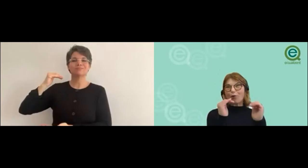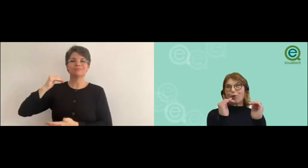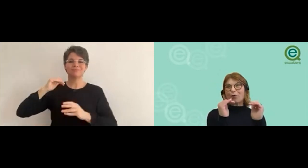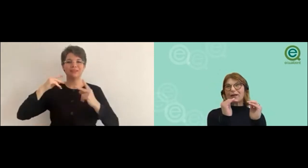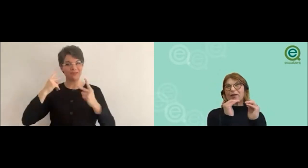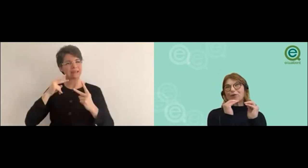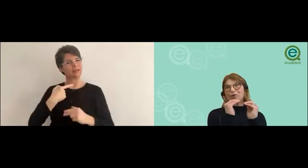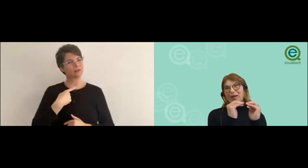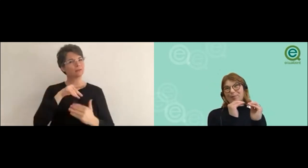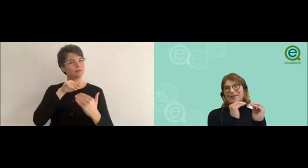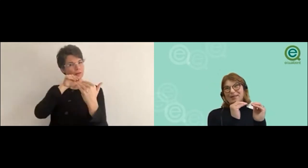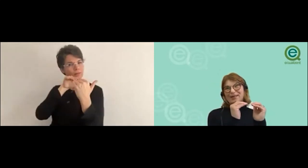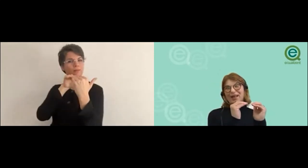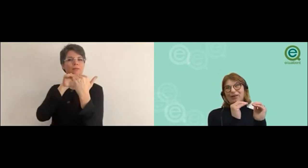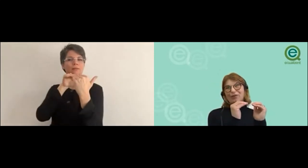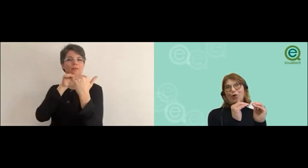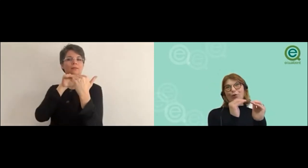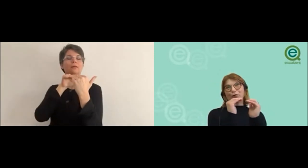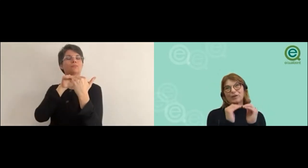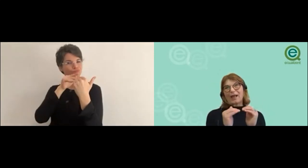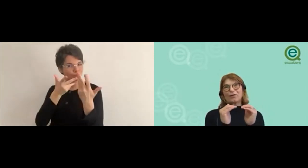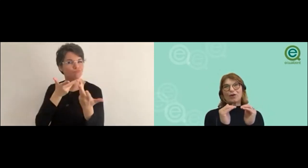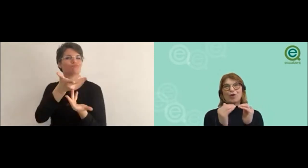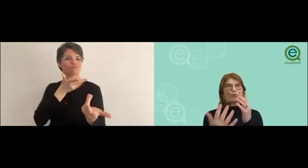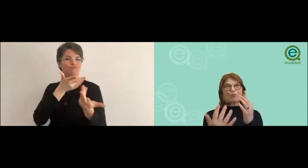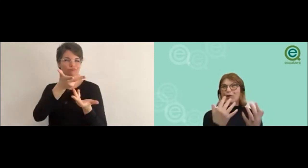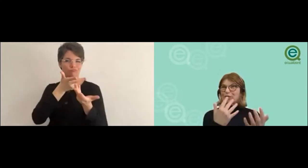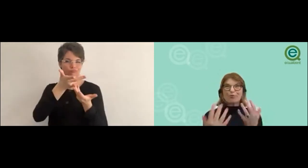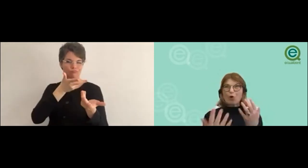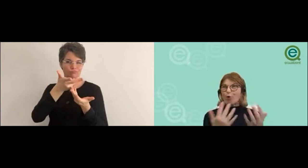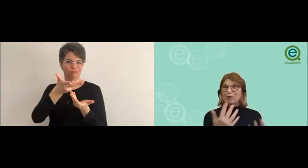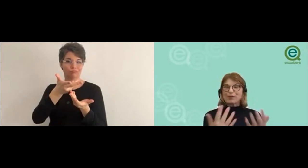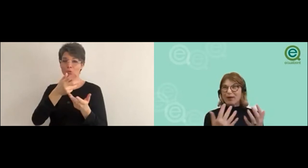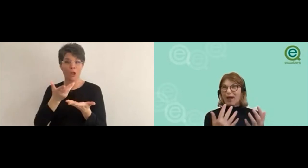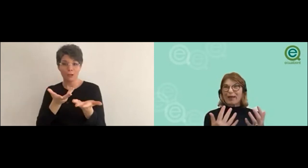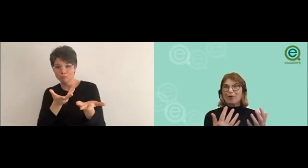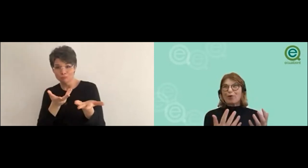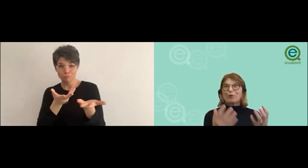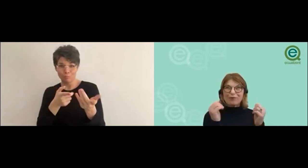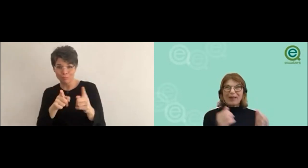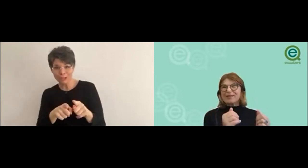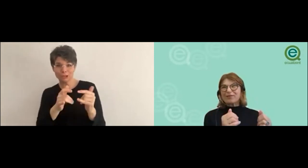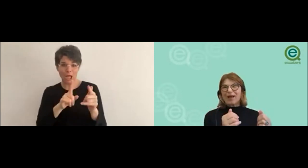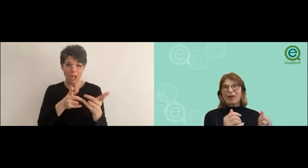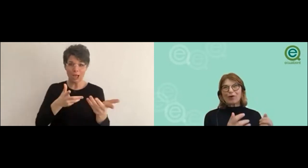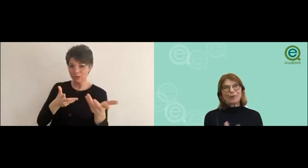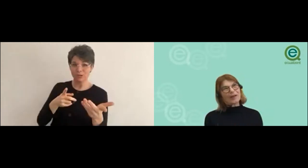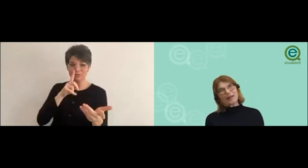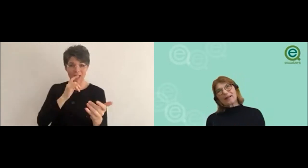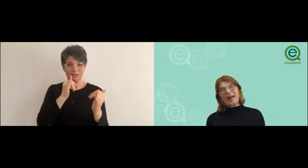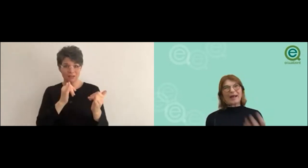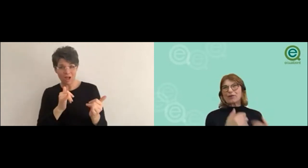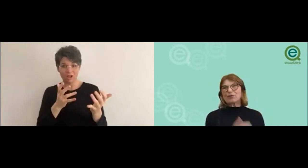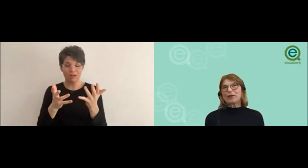einmal auf Augenhöhe, auf Gesprächsbasis gehen und dann schauen, kommt das in Frage? Und wenn es in Frage kommt,